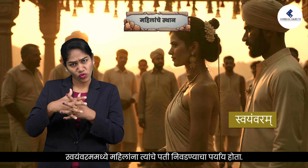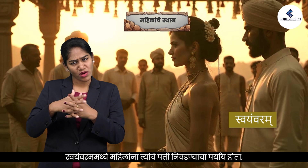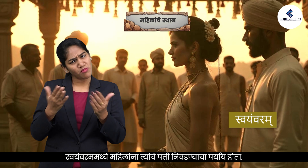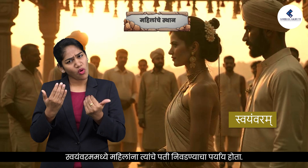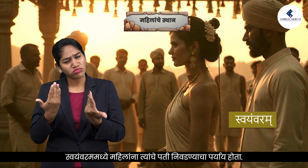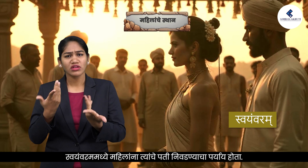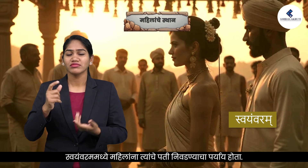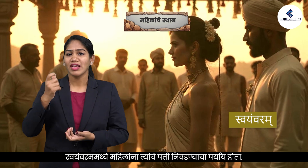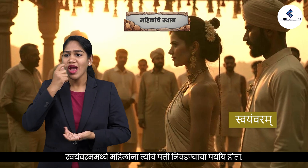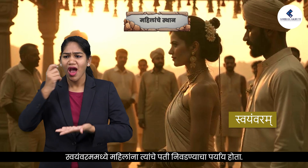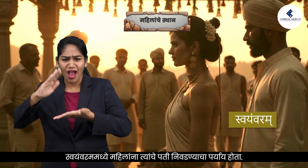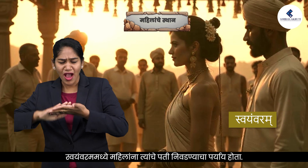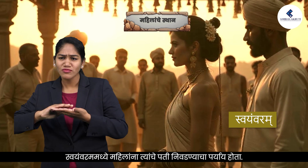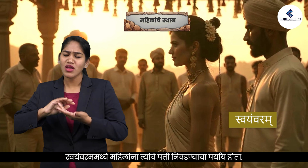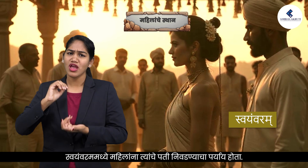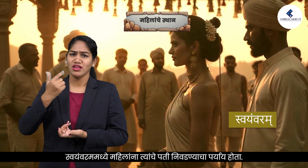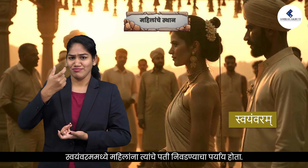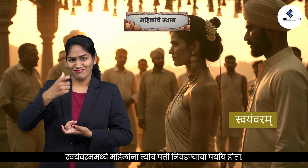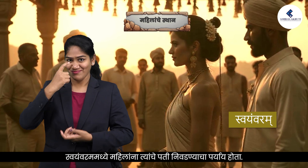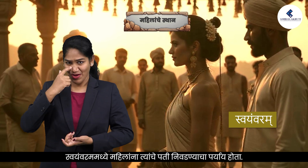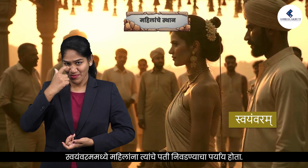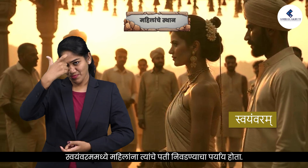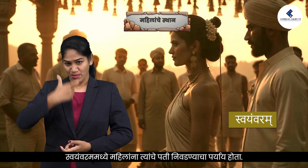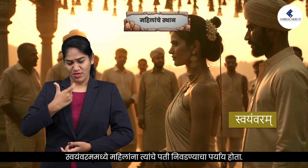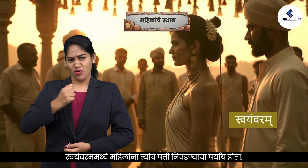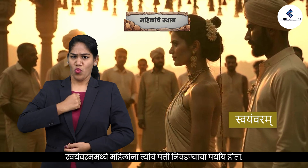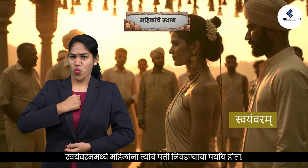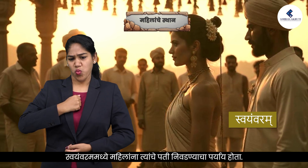स्वयंवरामध्ये महिलांना त्यांचे पती निवडण्याचा पर्याय होता.